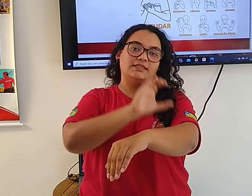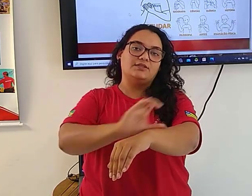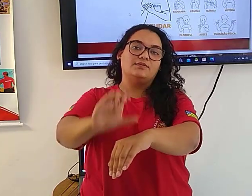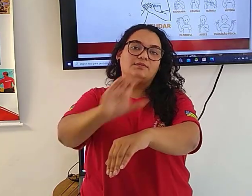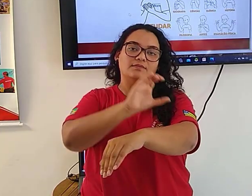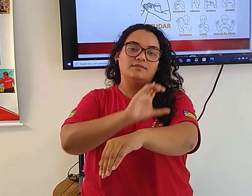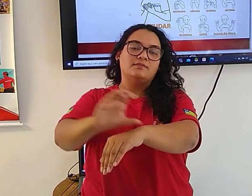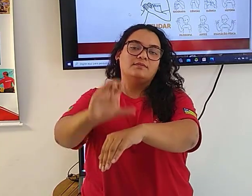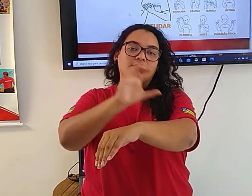ciências.